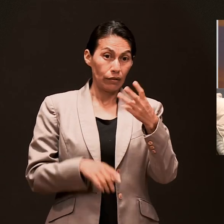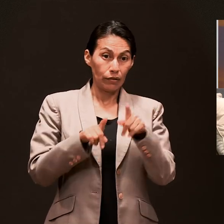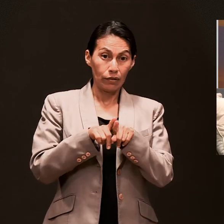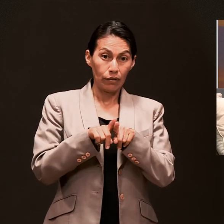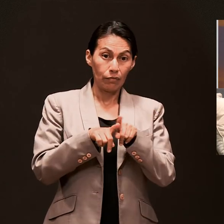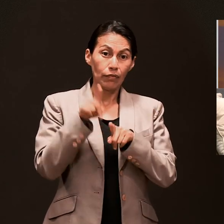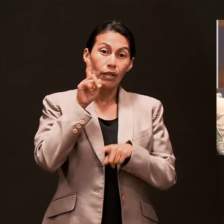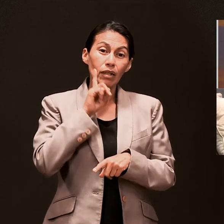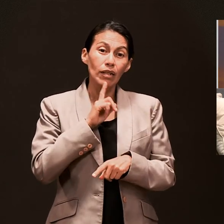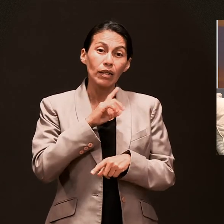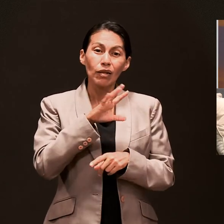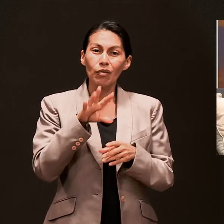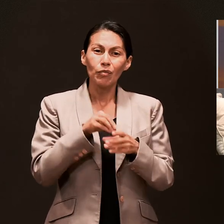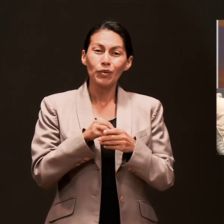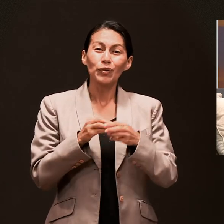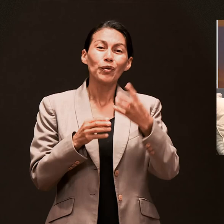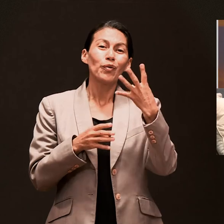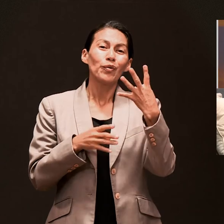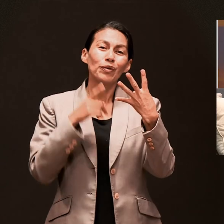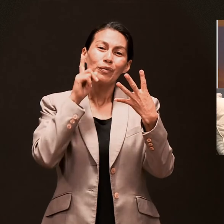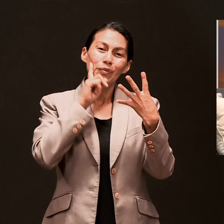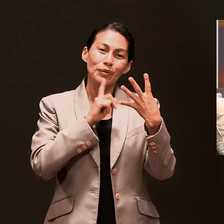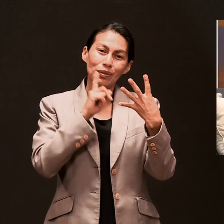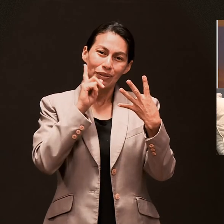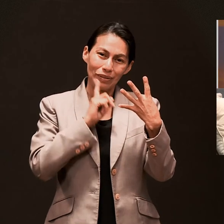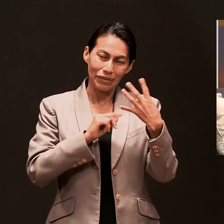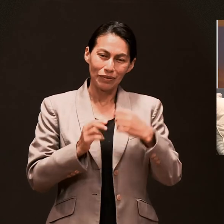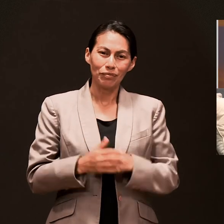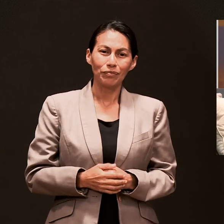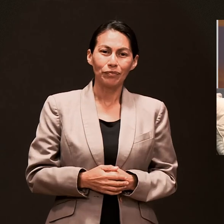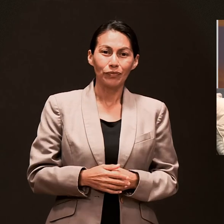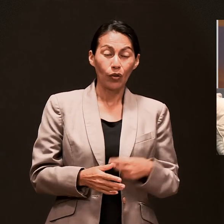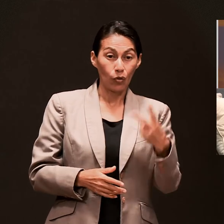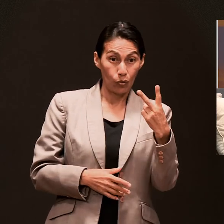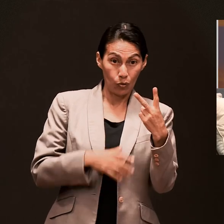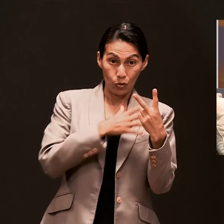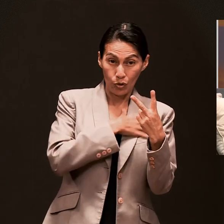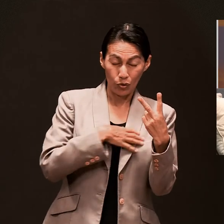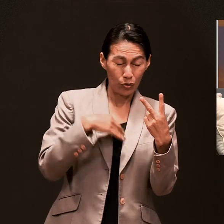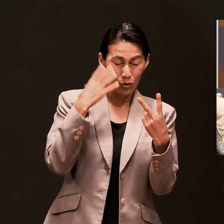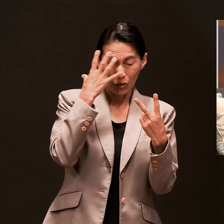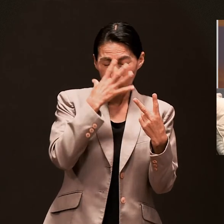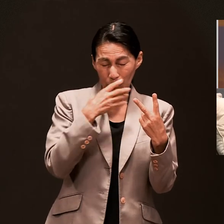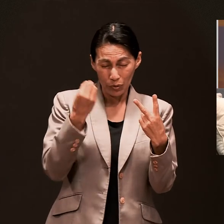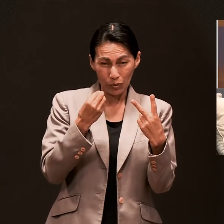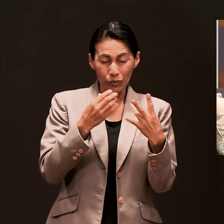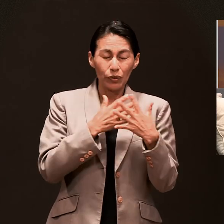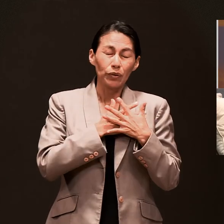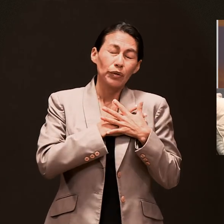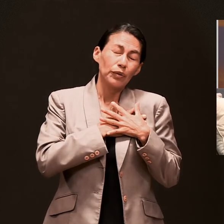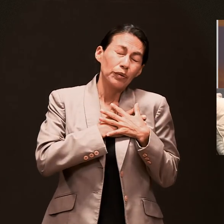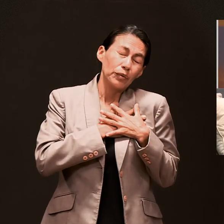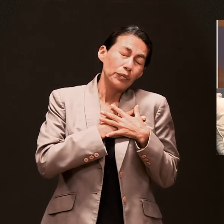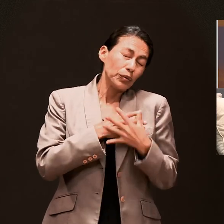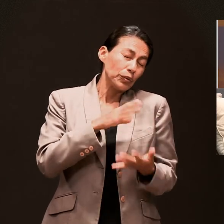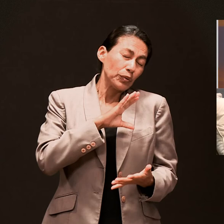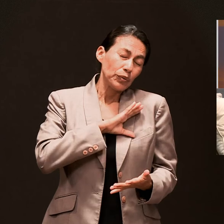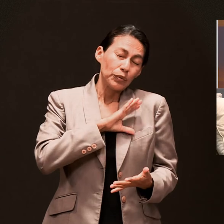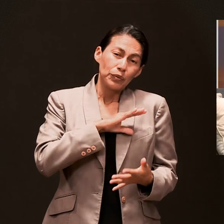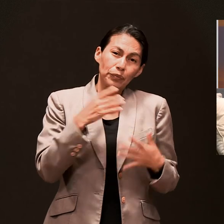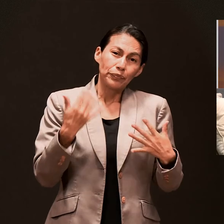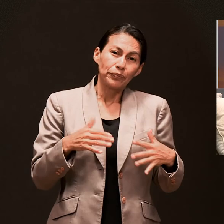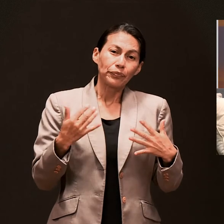tengo tres hermanas más somos cuatro mujeres tengo dos hijos maravillosos